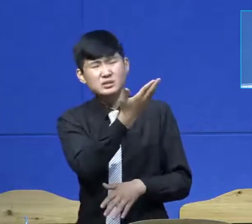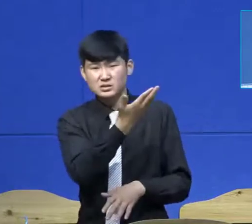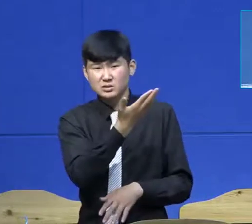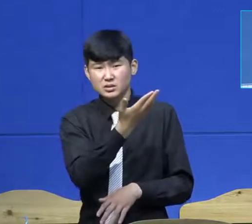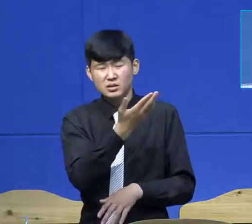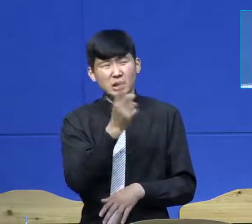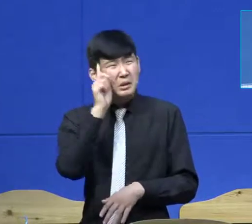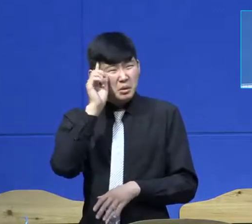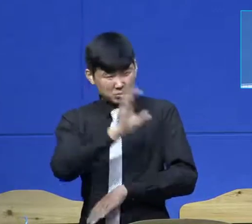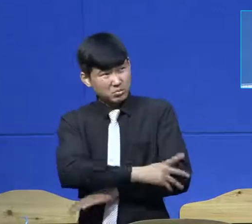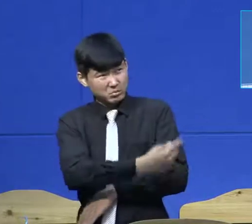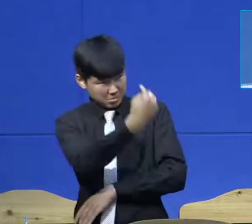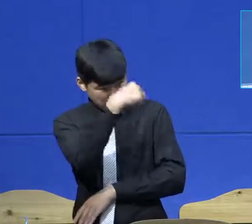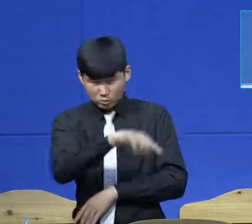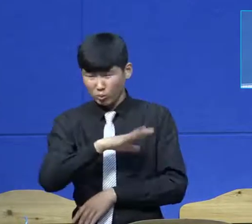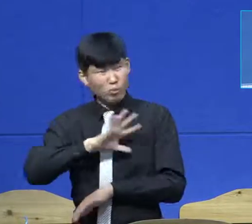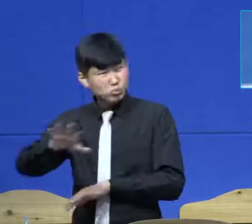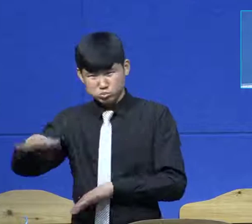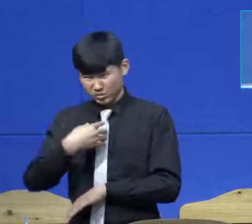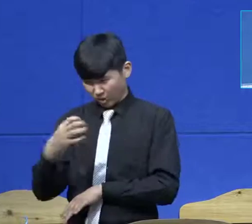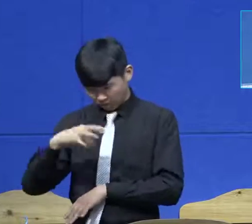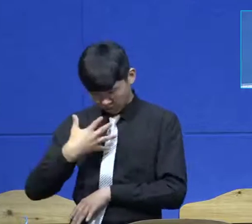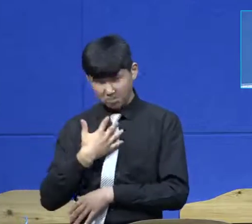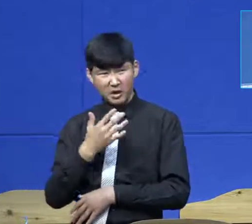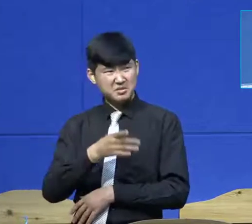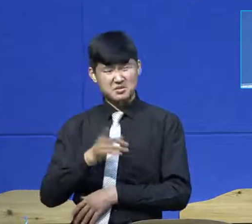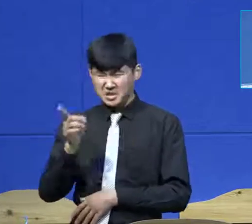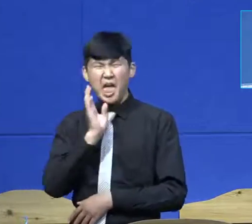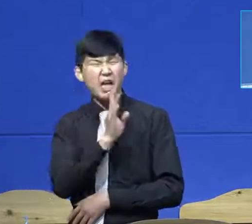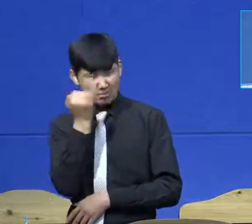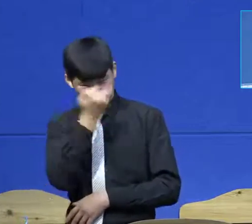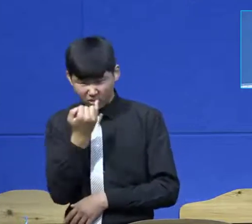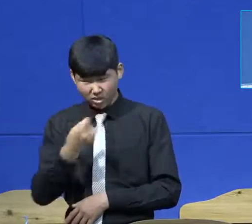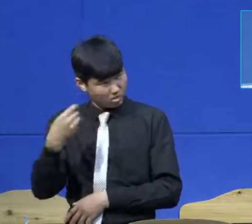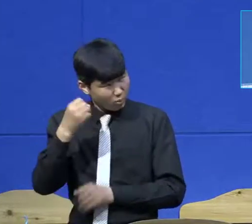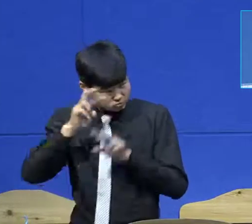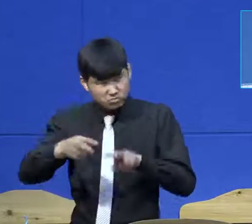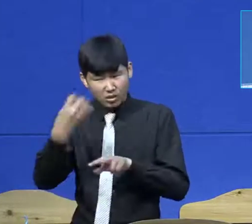Шалт дэмий сургууль дээр ирээд хүүхдүүд намайг шоолоод байна. Чиний ээж чи ямар муухай царайтай юм.